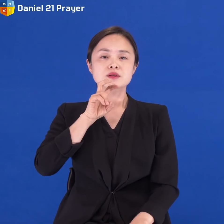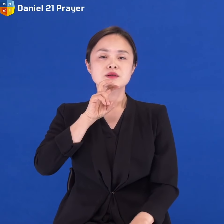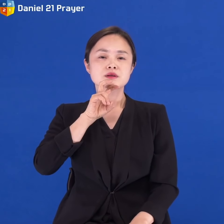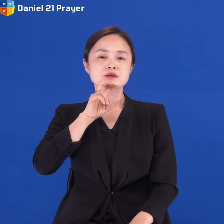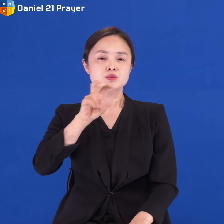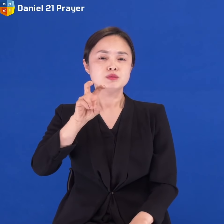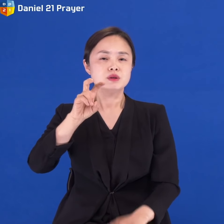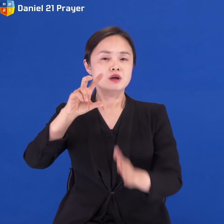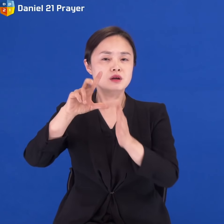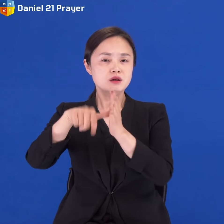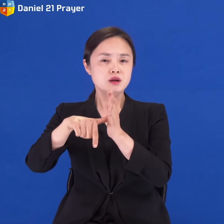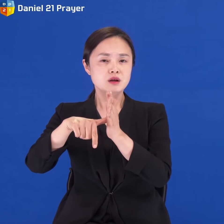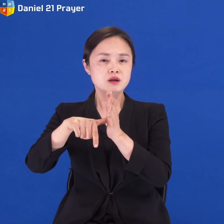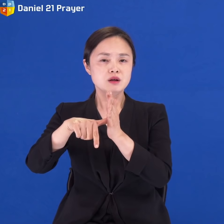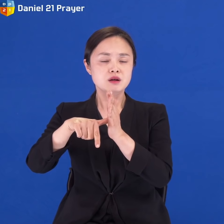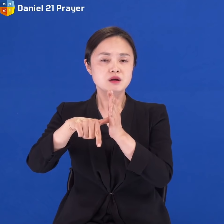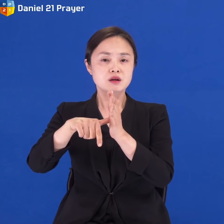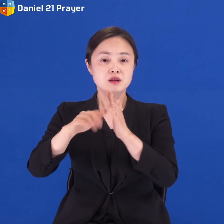도피를 위한